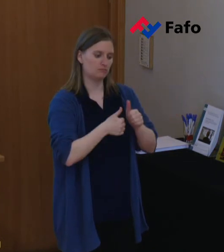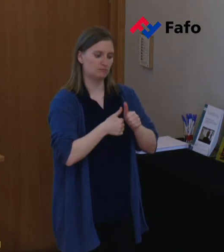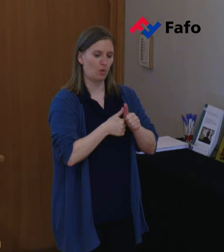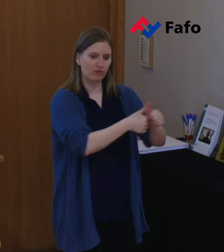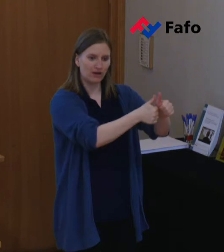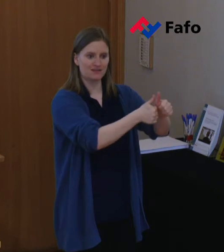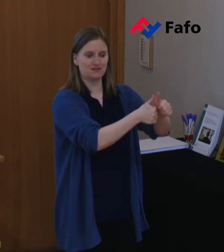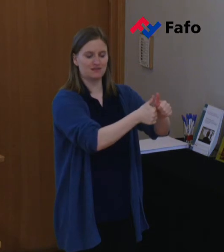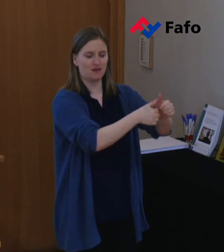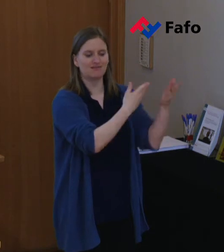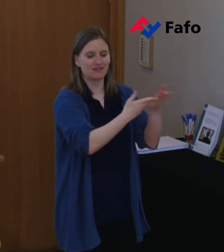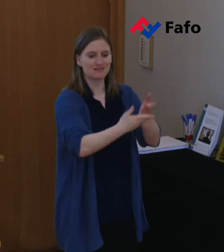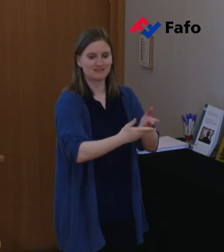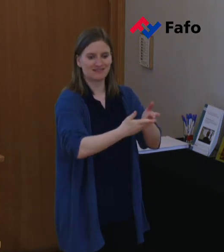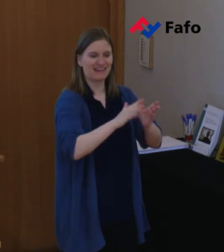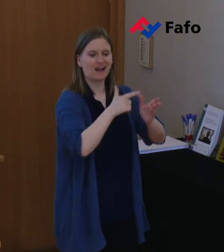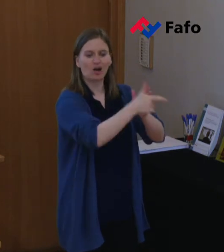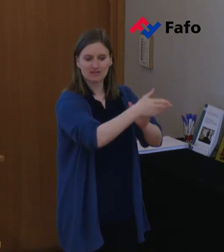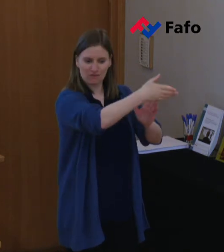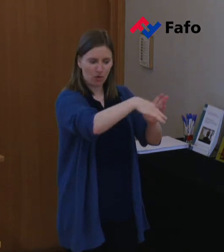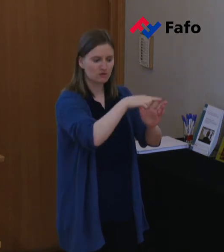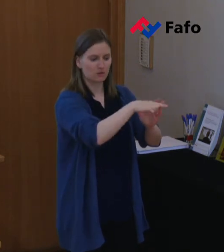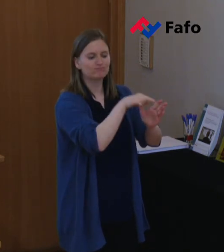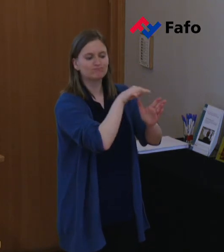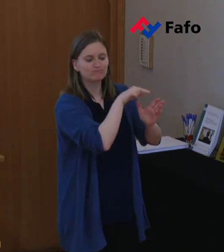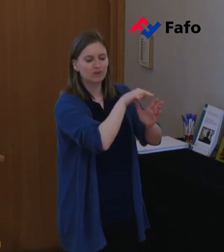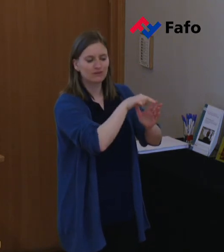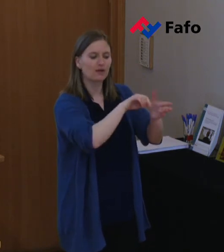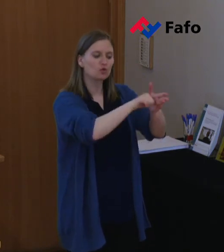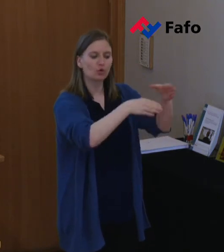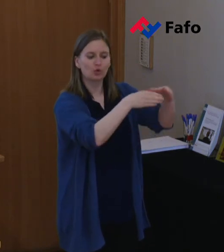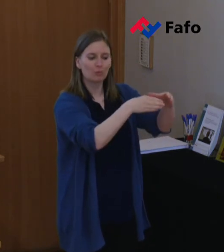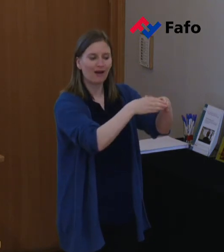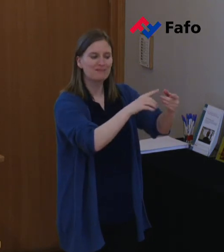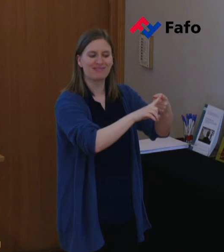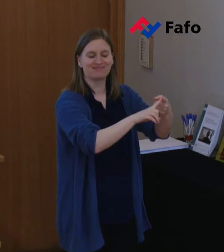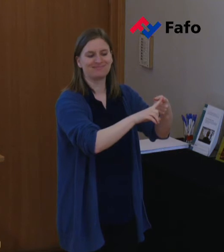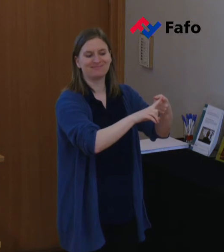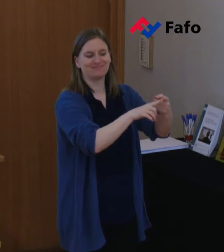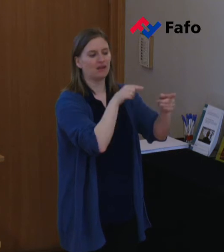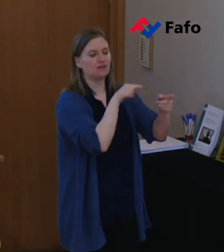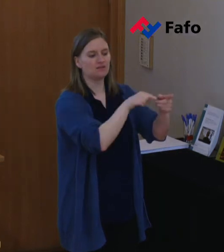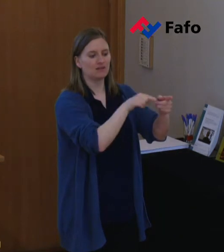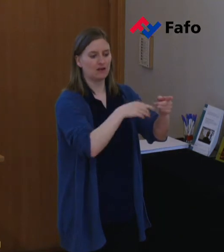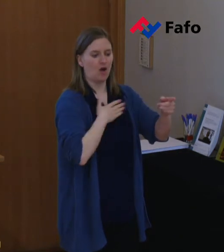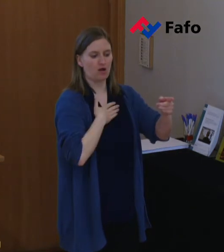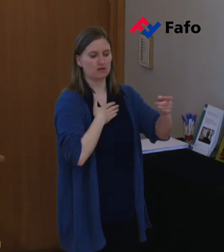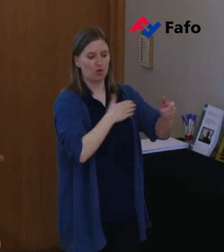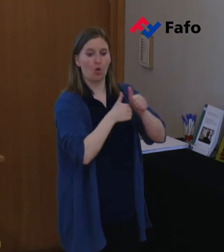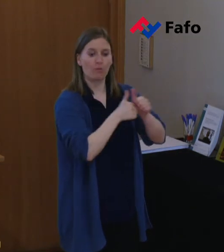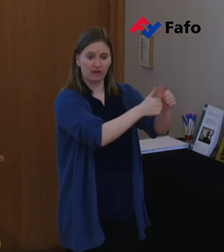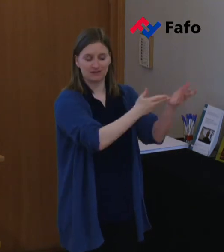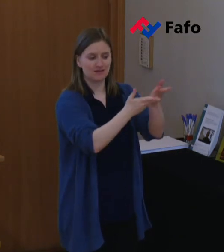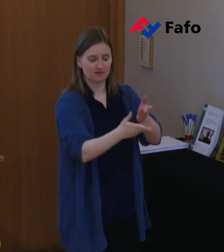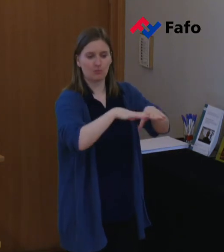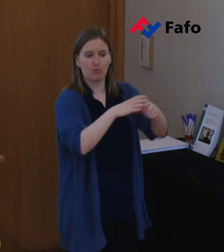boforholdningstjenesten i Laksevåg, som var utpekt til å være en av kontrollgruppene, men man har på en måte, der har man jo en boforholdningstjeneste som man har i